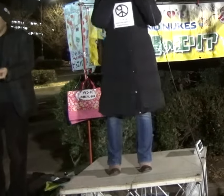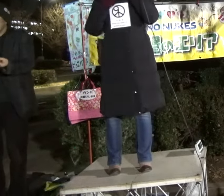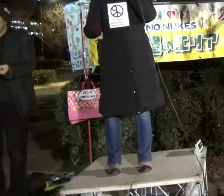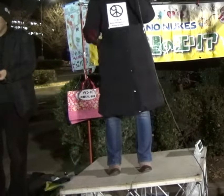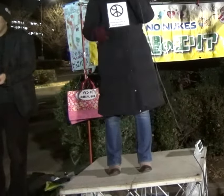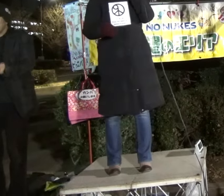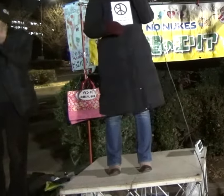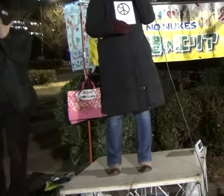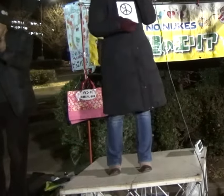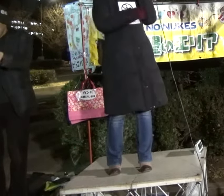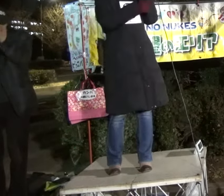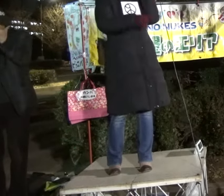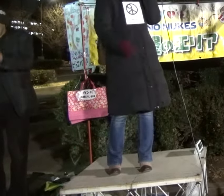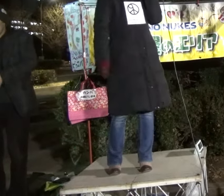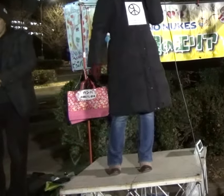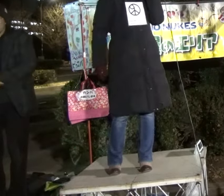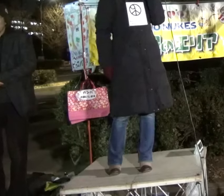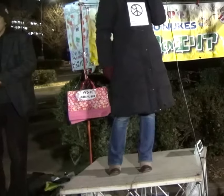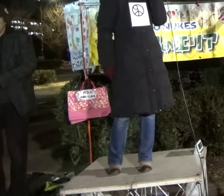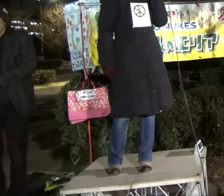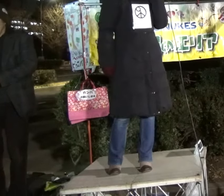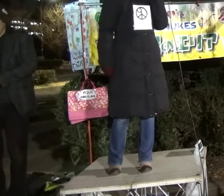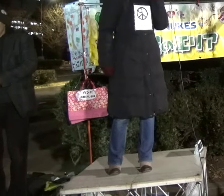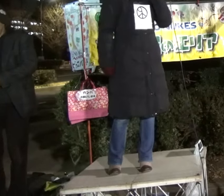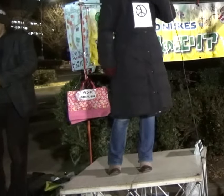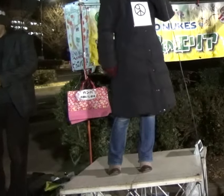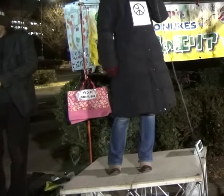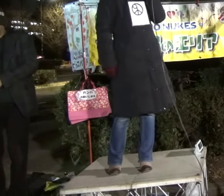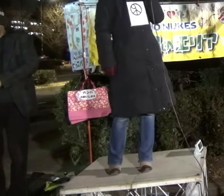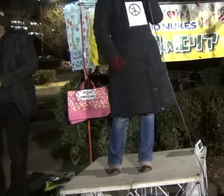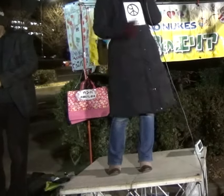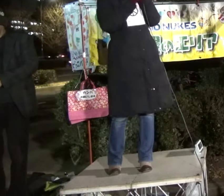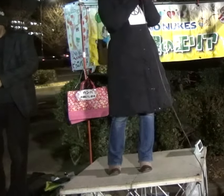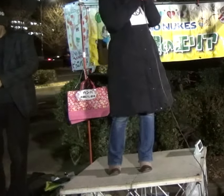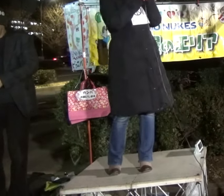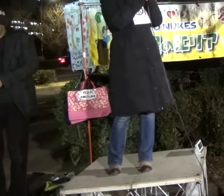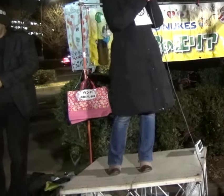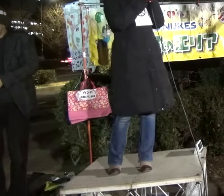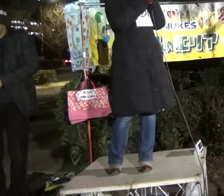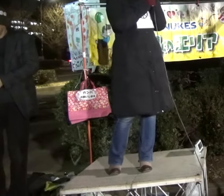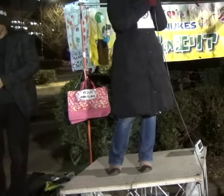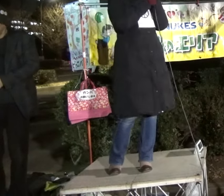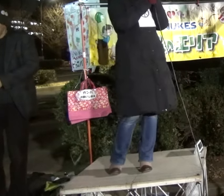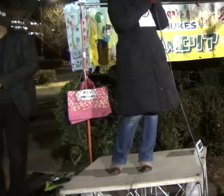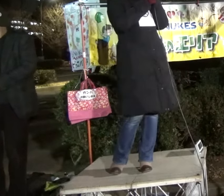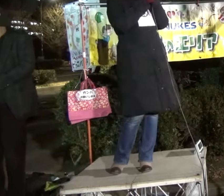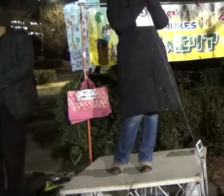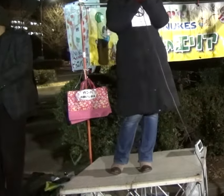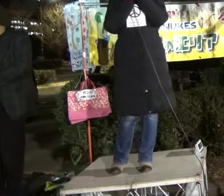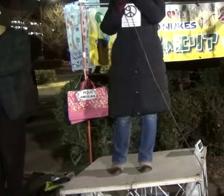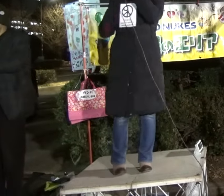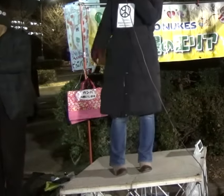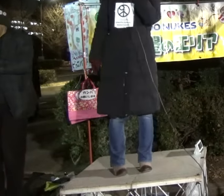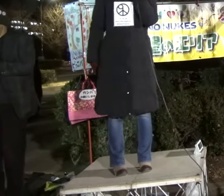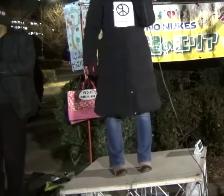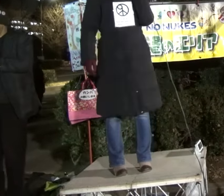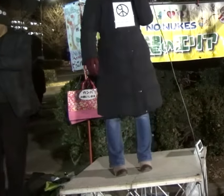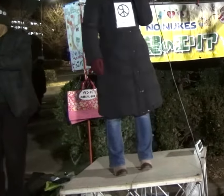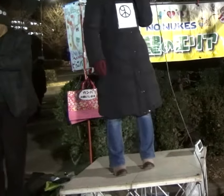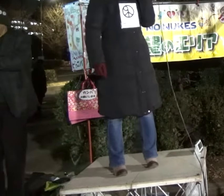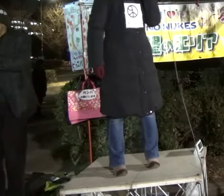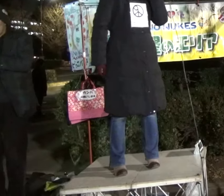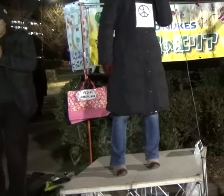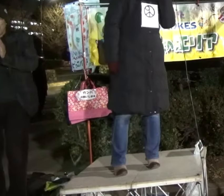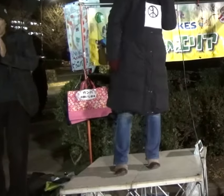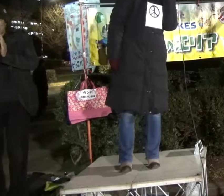ー。一歩手前だそうじゃないですか。 そうです、赤の一歩、うるさいわ、ね、ピンクだよどうせ、 はい、赤まで